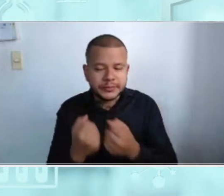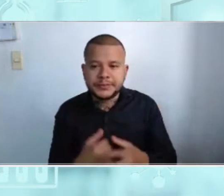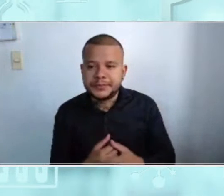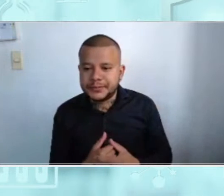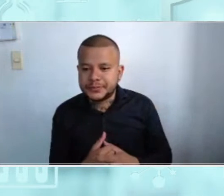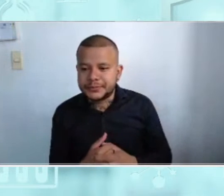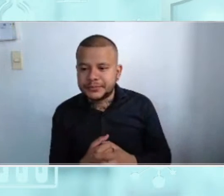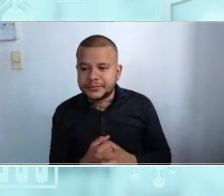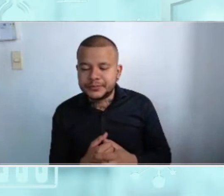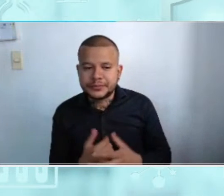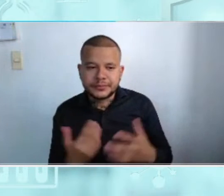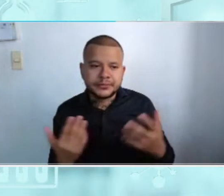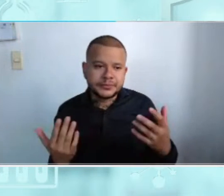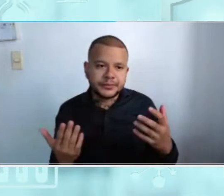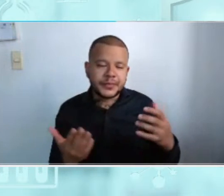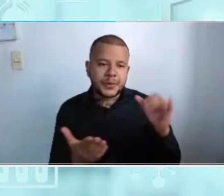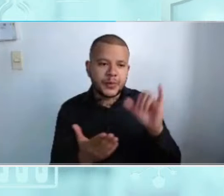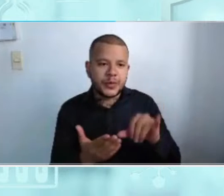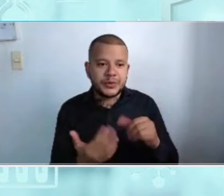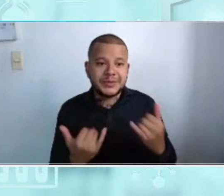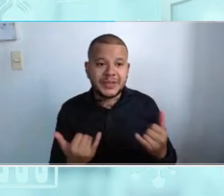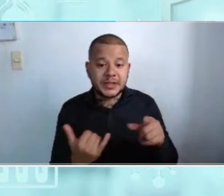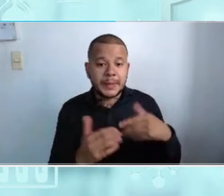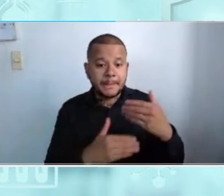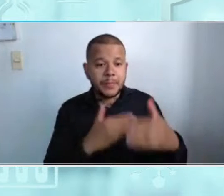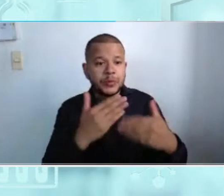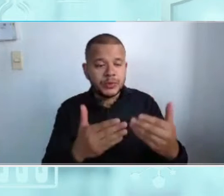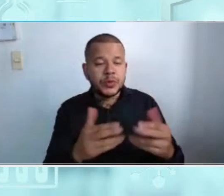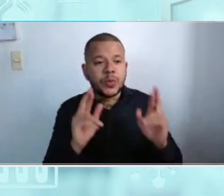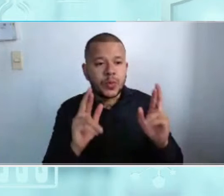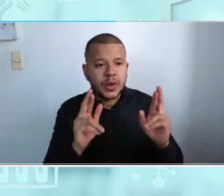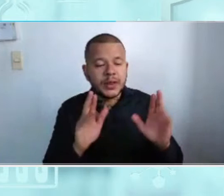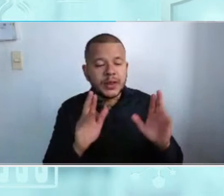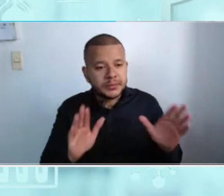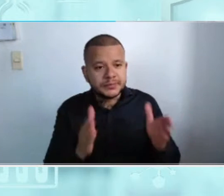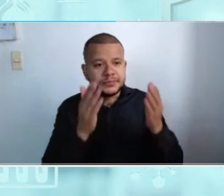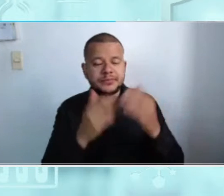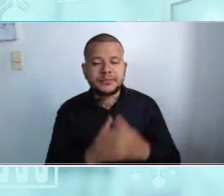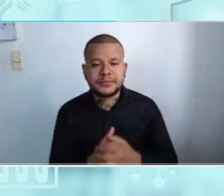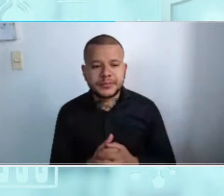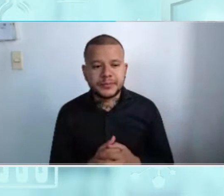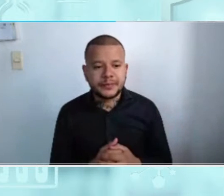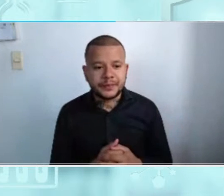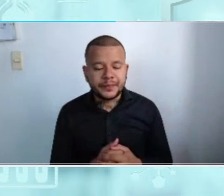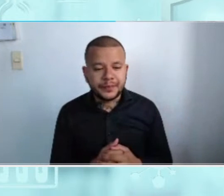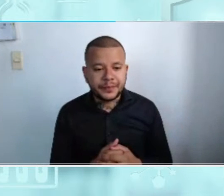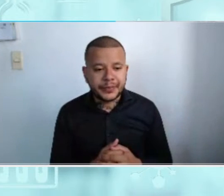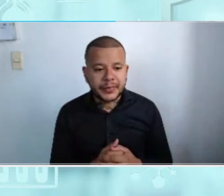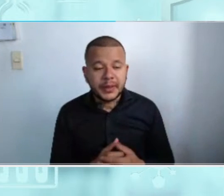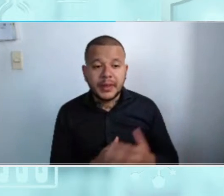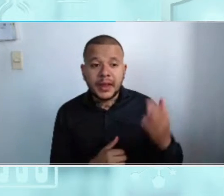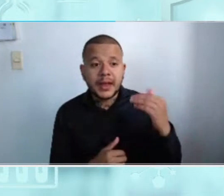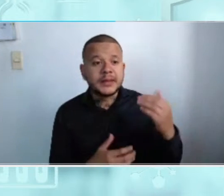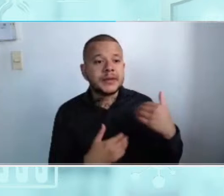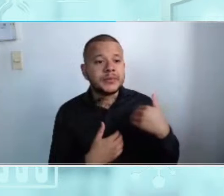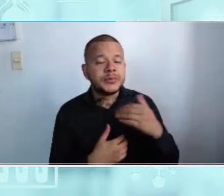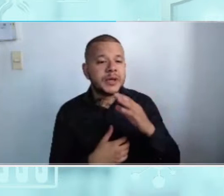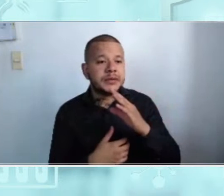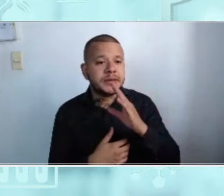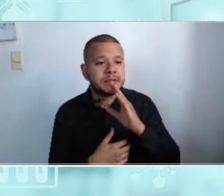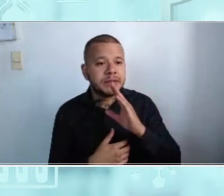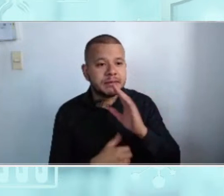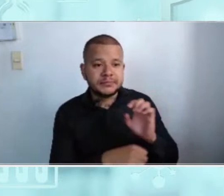eso queremos que este proceso salga avante. Ya cuando pasó de responsabilidad a las